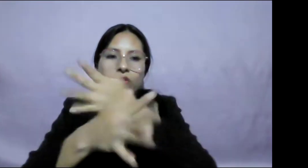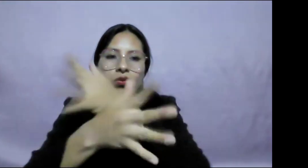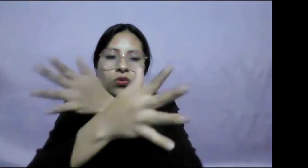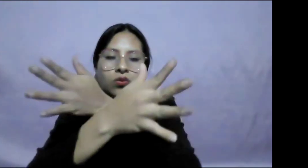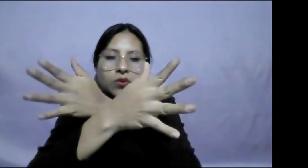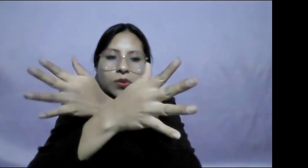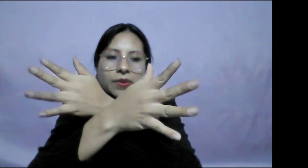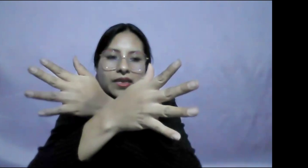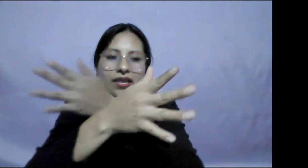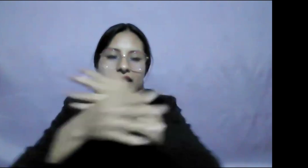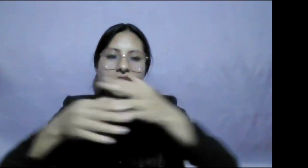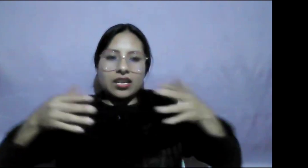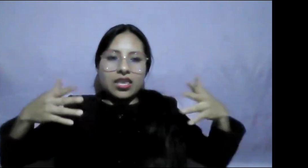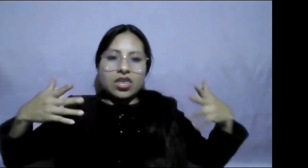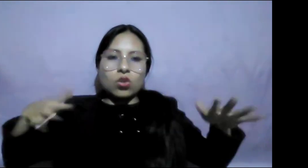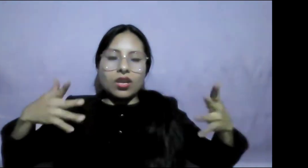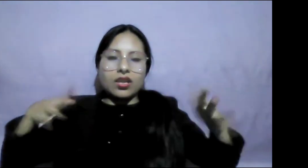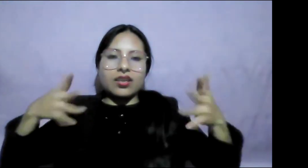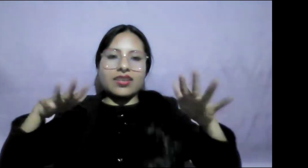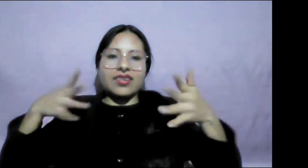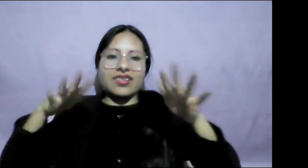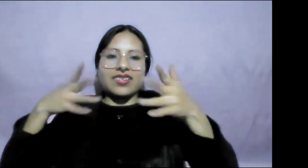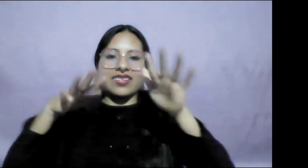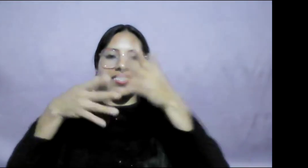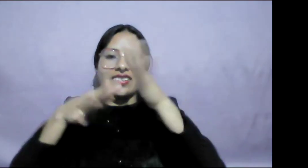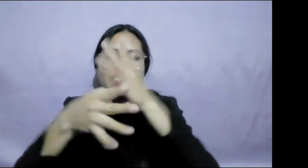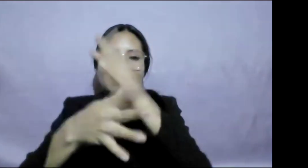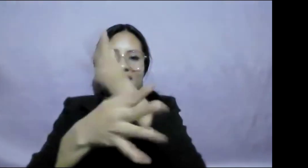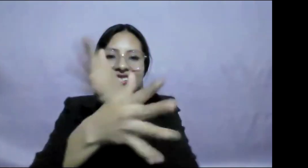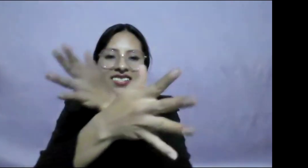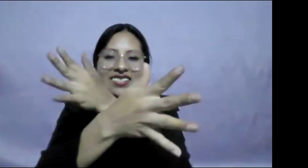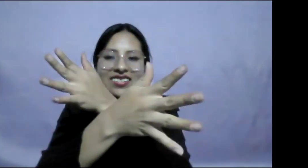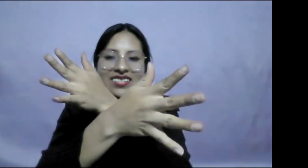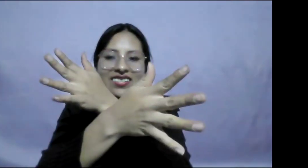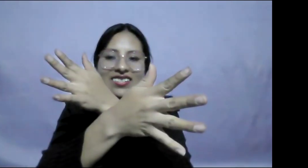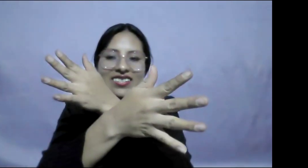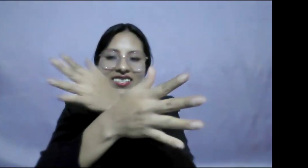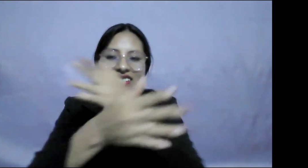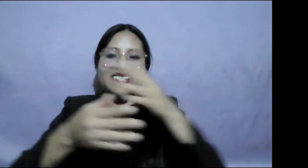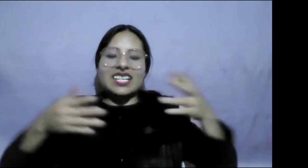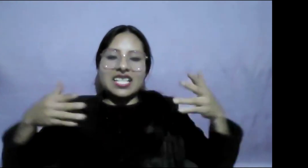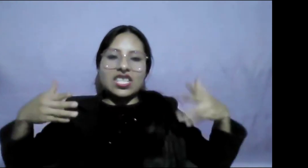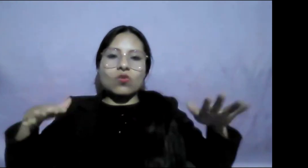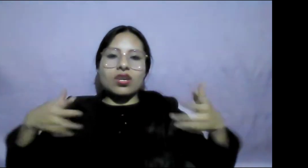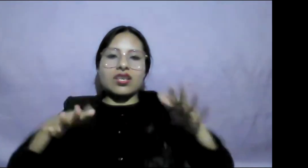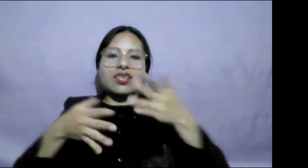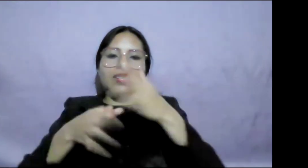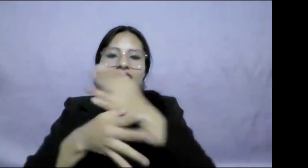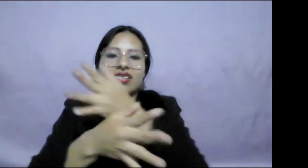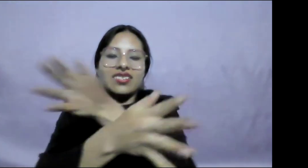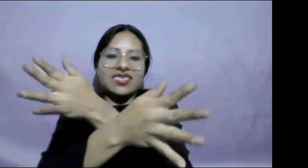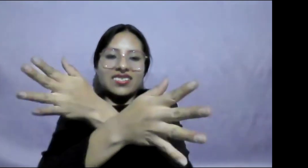peces están cruzándose el movimiento de las manos Ajá